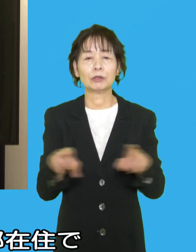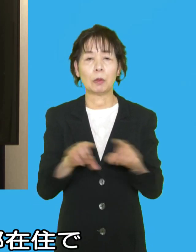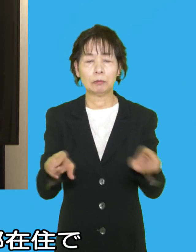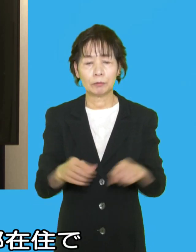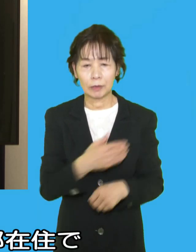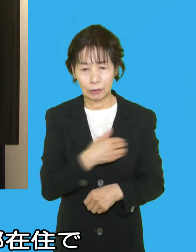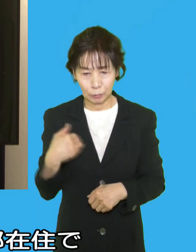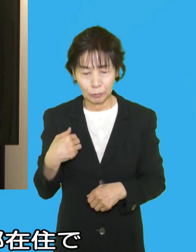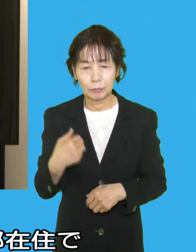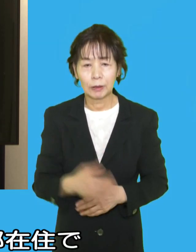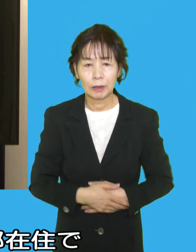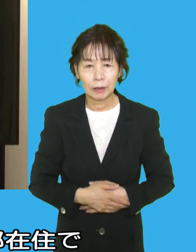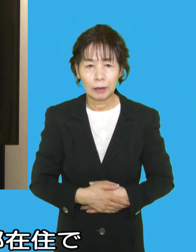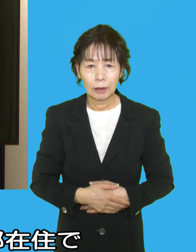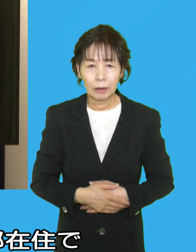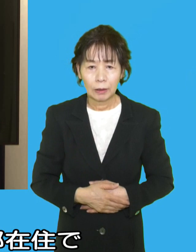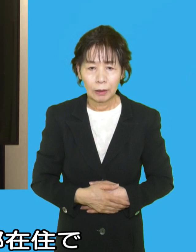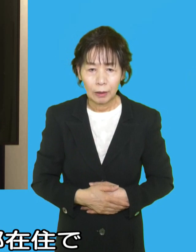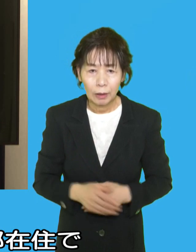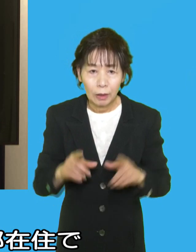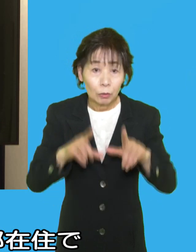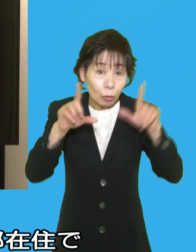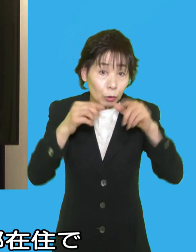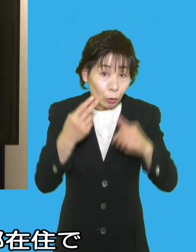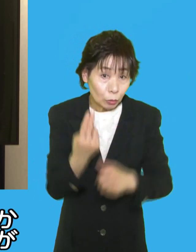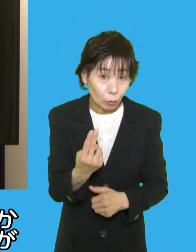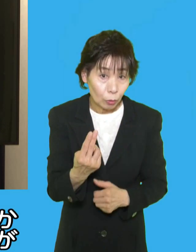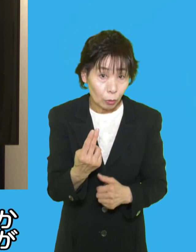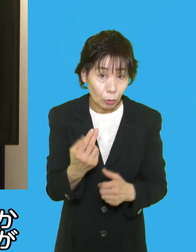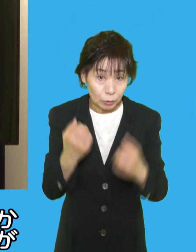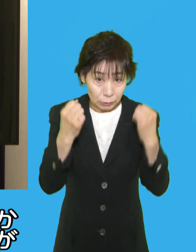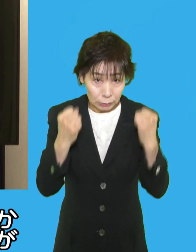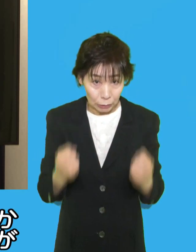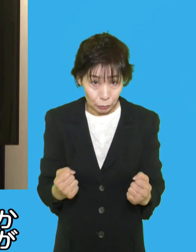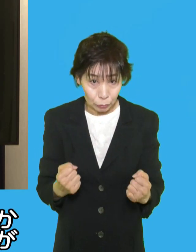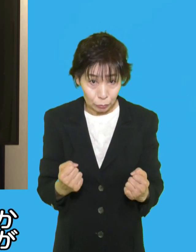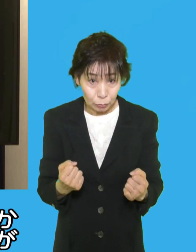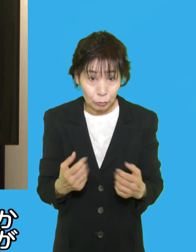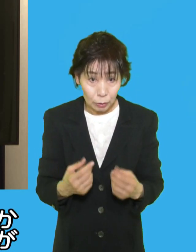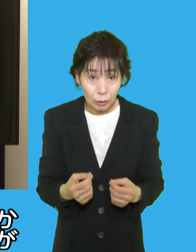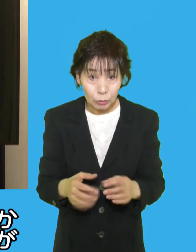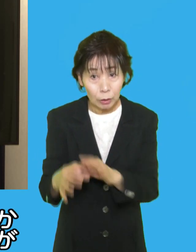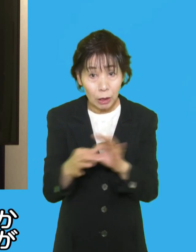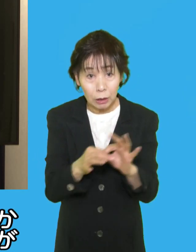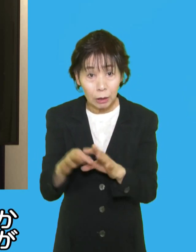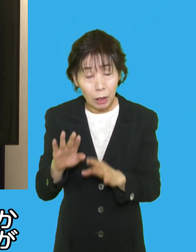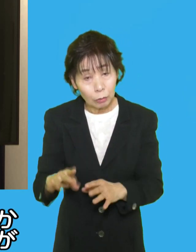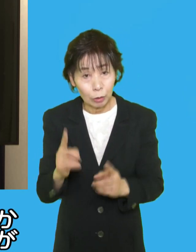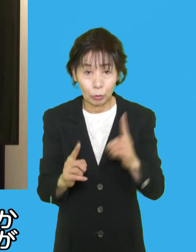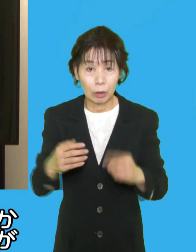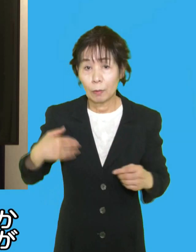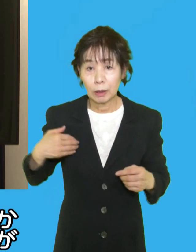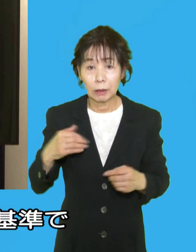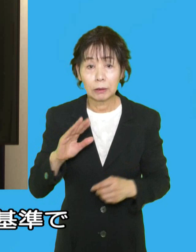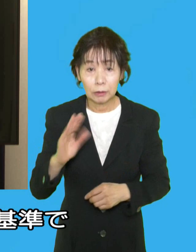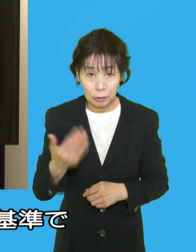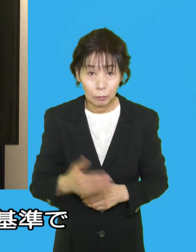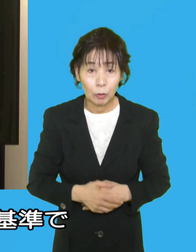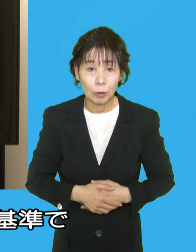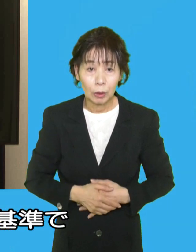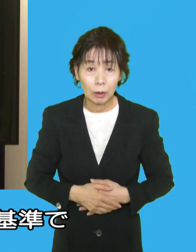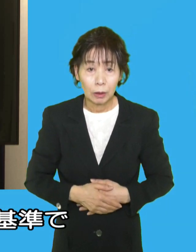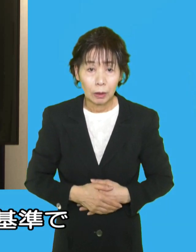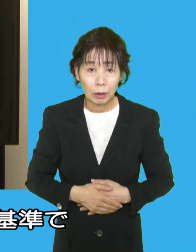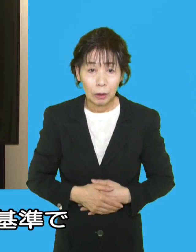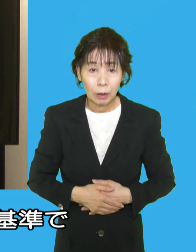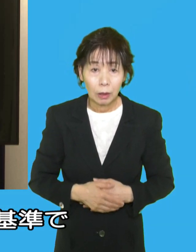あと中西さんが東京都在住ということで、ちょっと社会に関連があるのかわからないんですけど、お